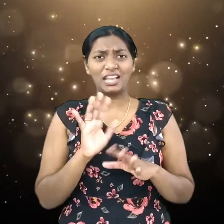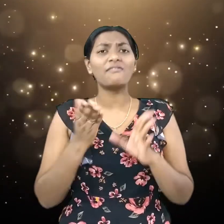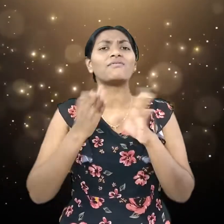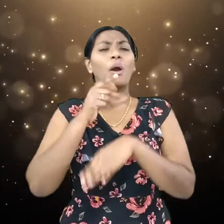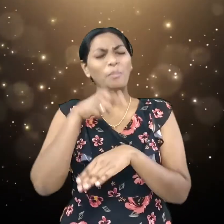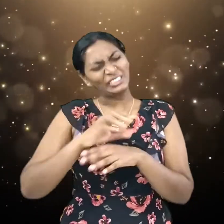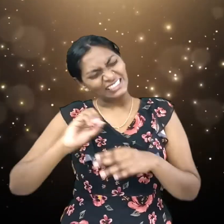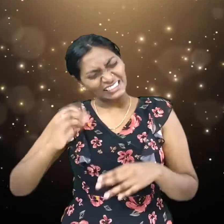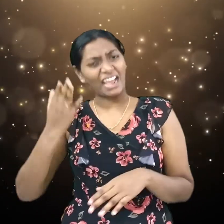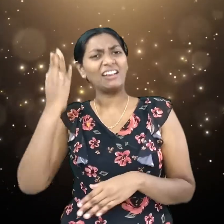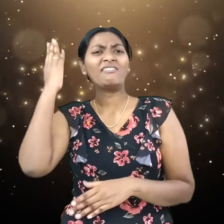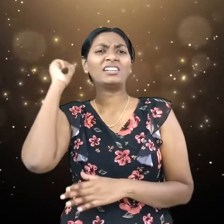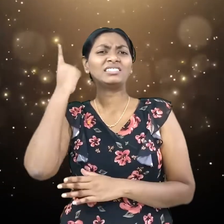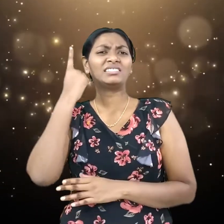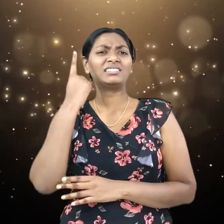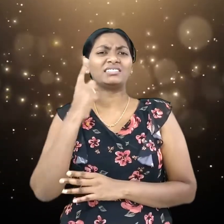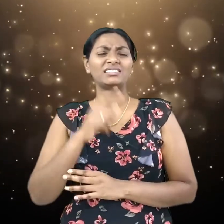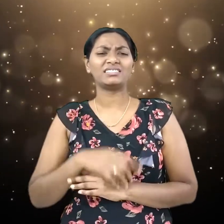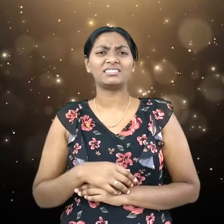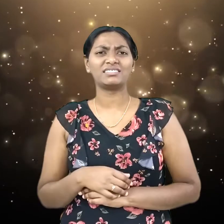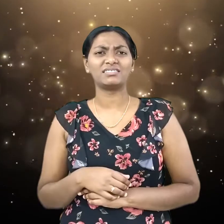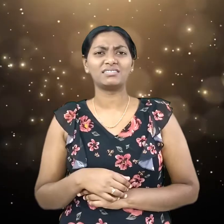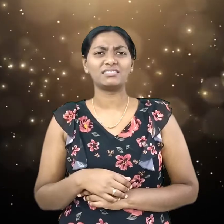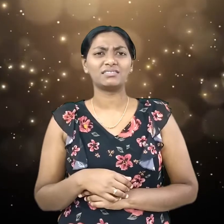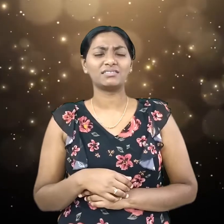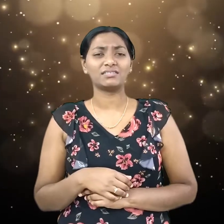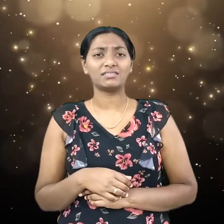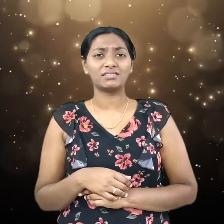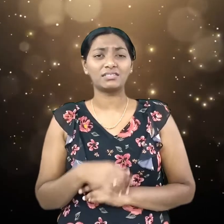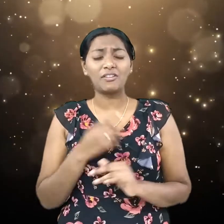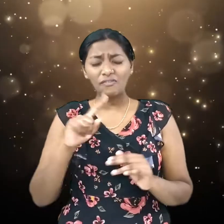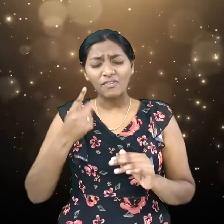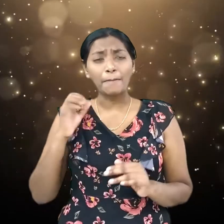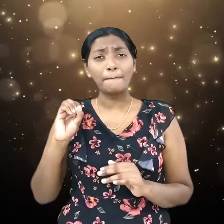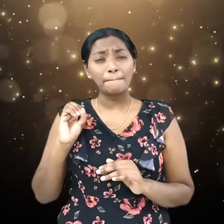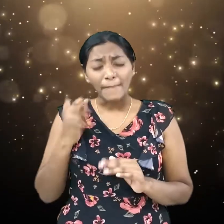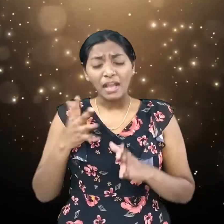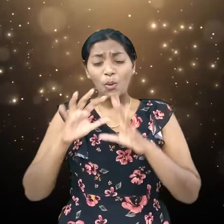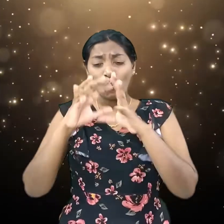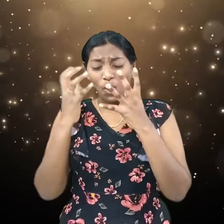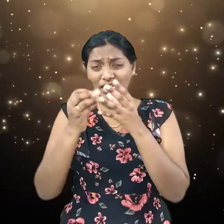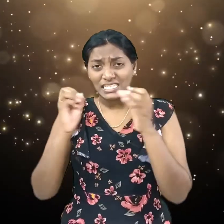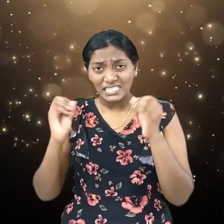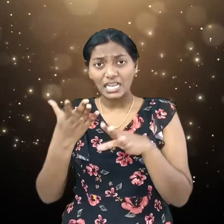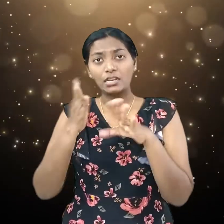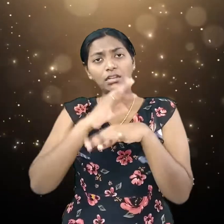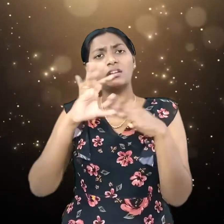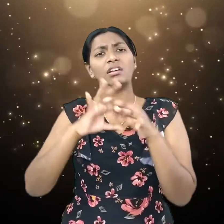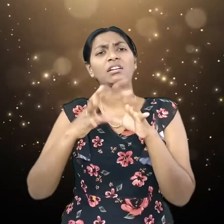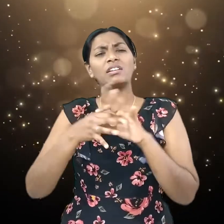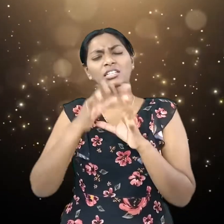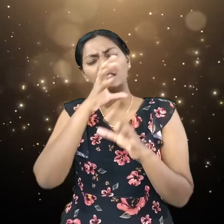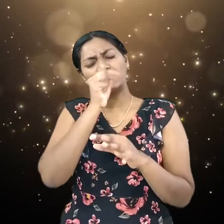विच फ्रॉम द बिगिनिंग ऑफ द वर्ल्ड। ये जो रहस्य था वो कहां से है? शुरुआत से।